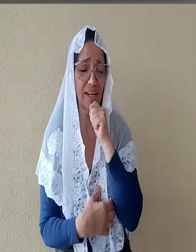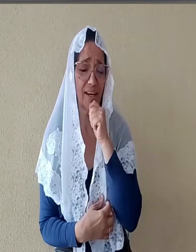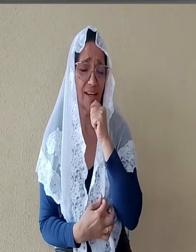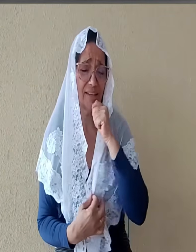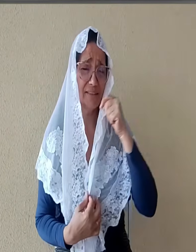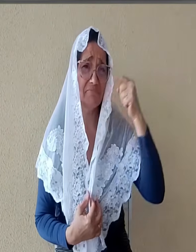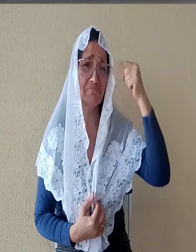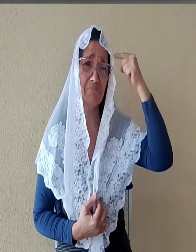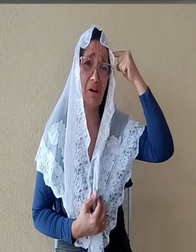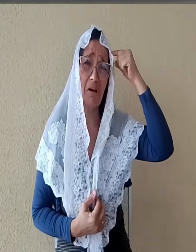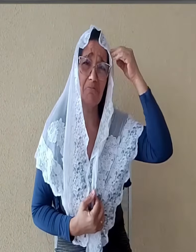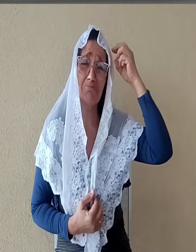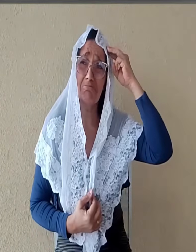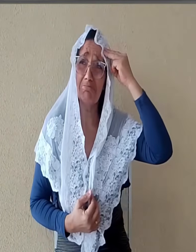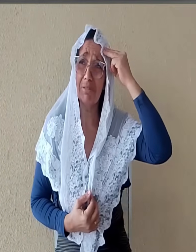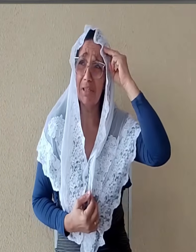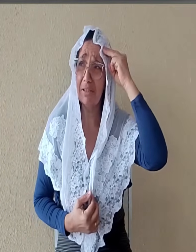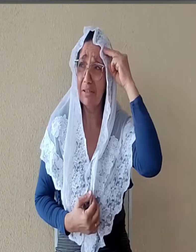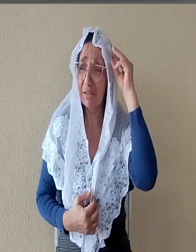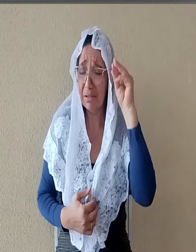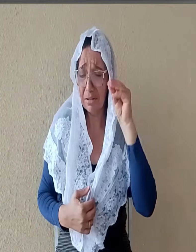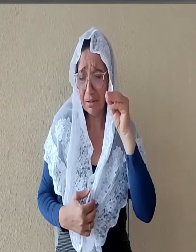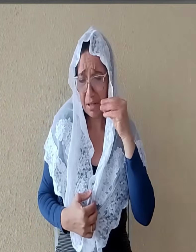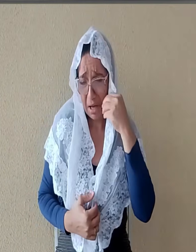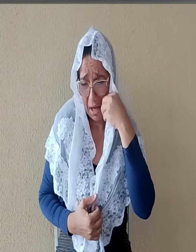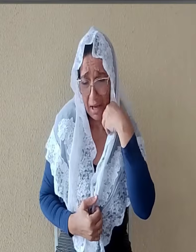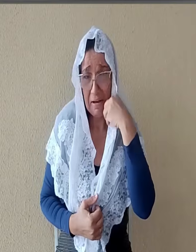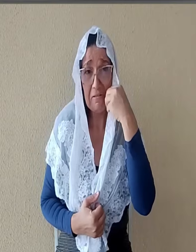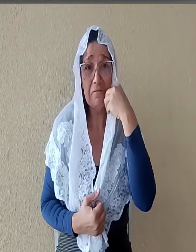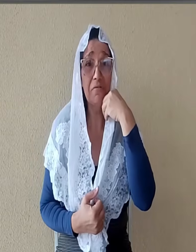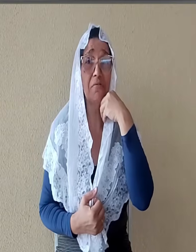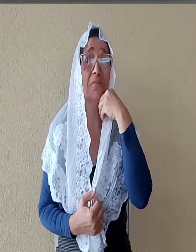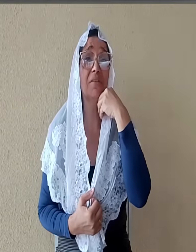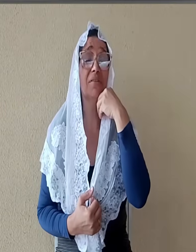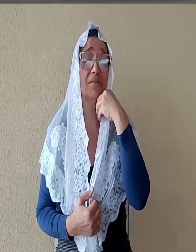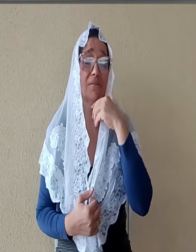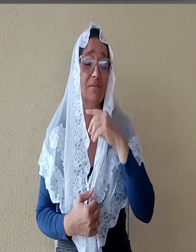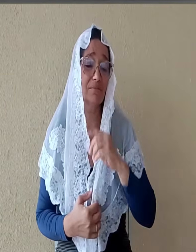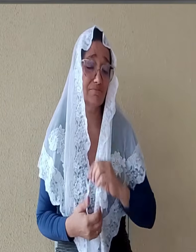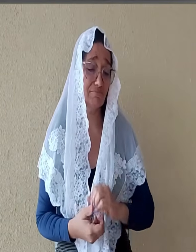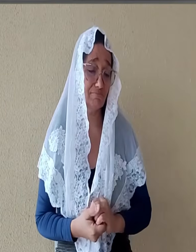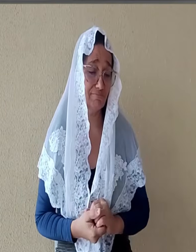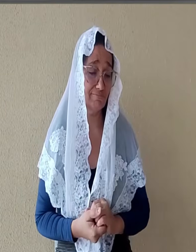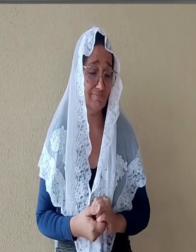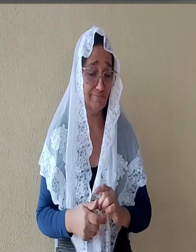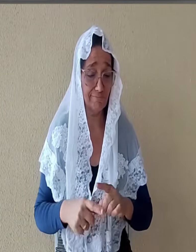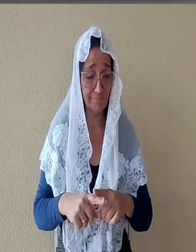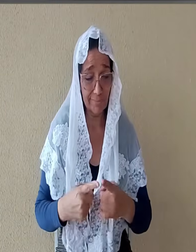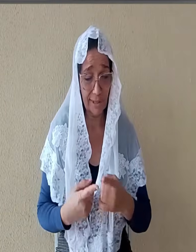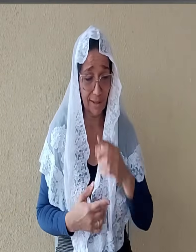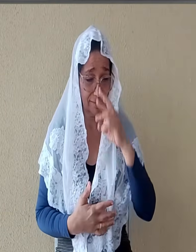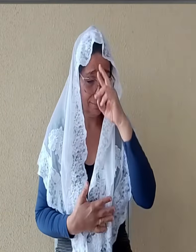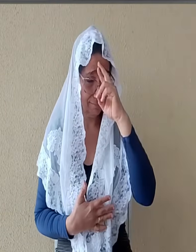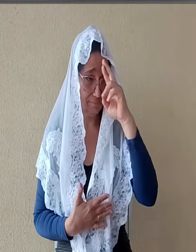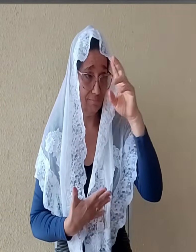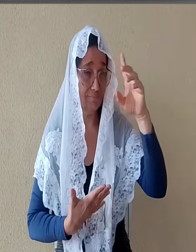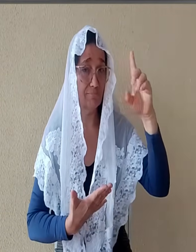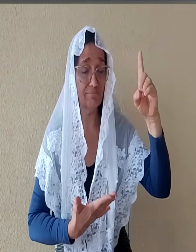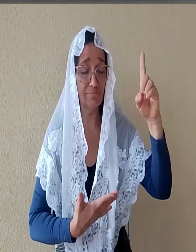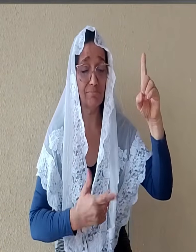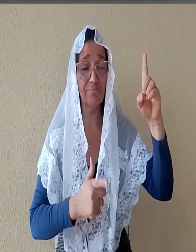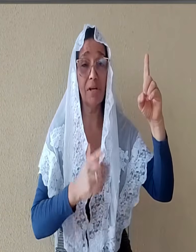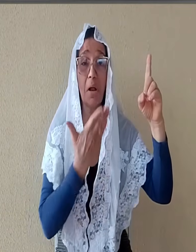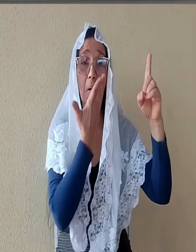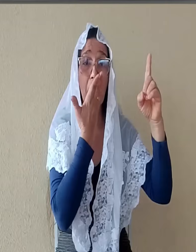é falho, bendito é o nome do Senhor. O Senhor, ele tem uma promessa, se nós for firme e fiel até o fim, de